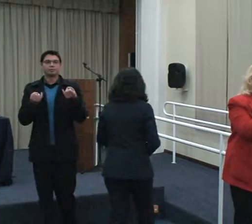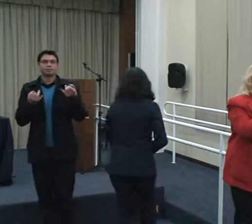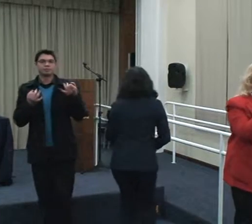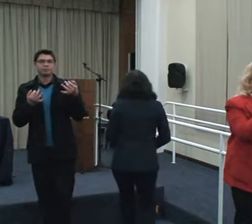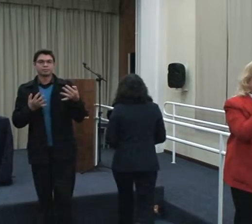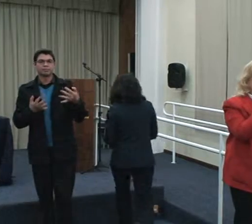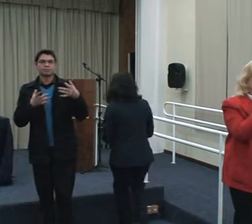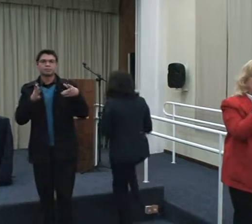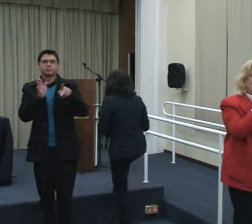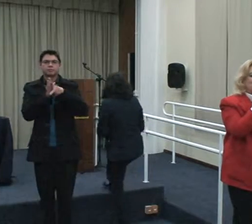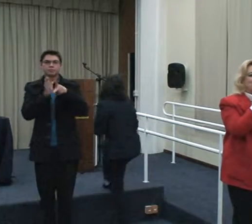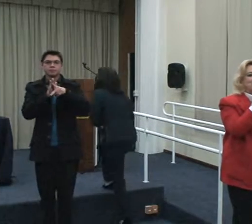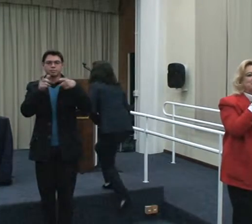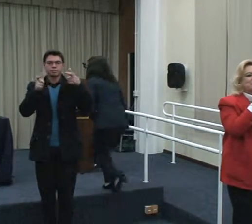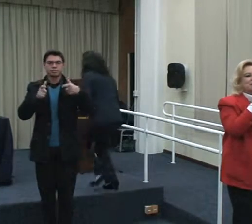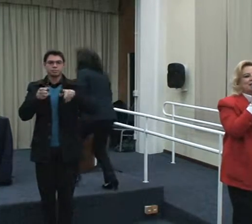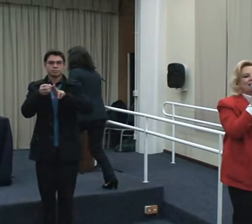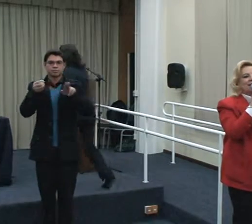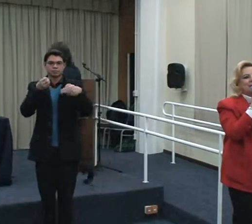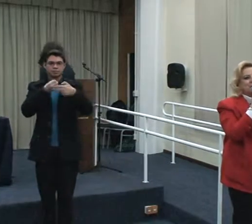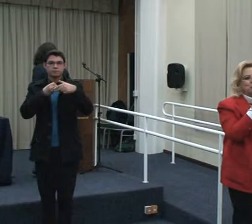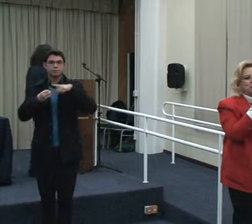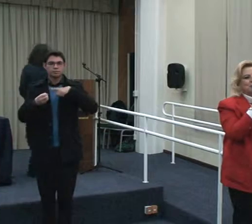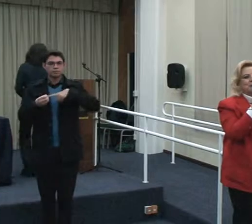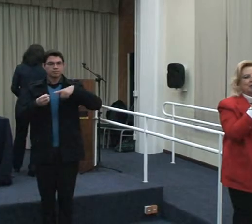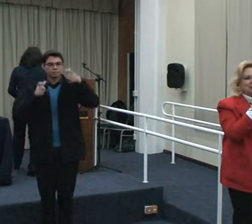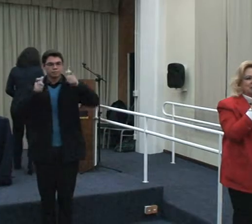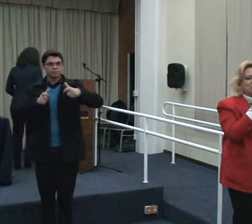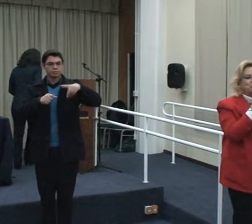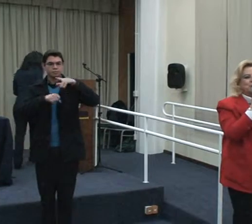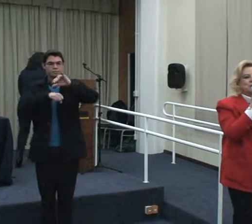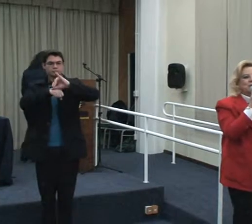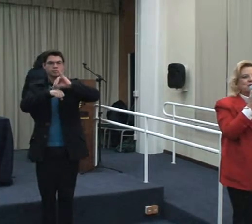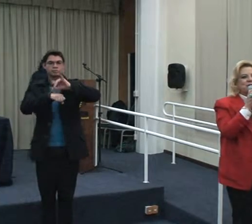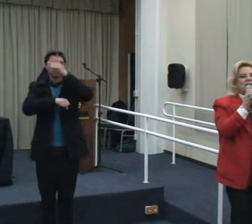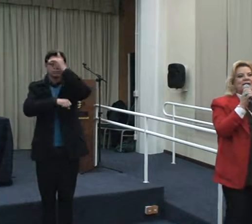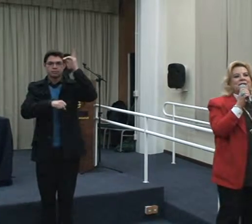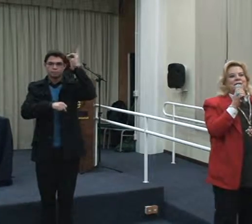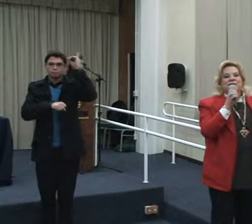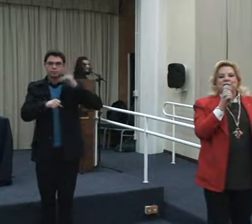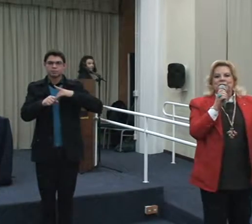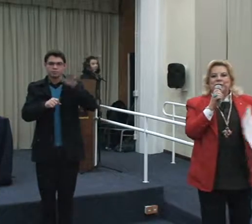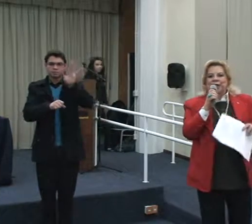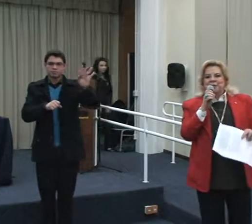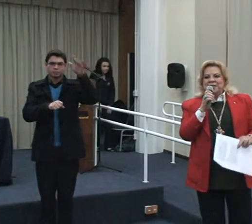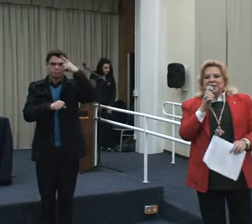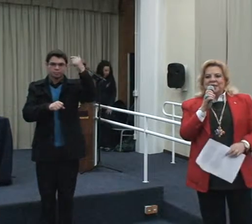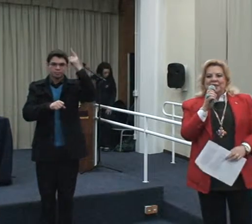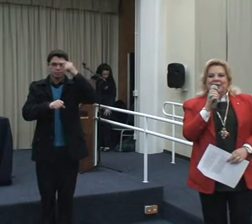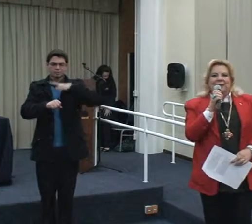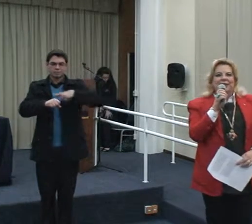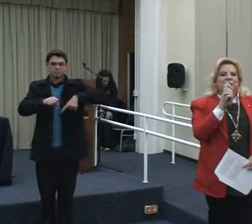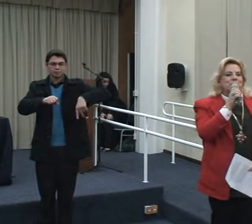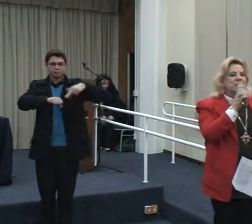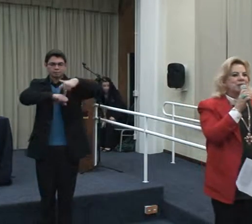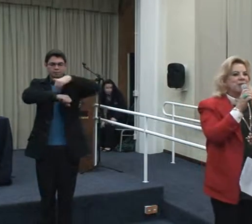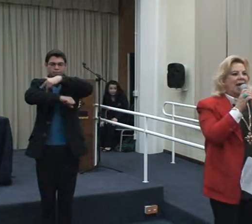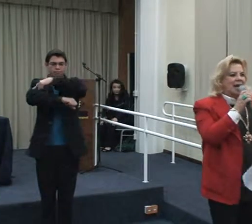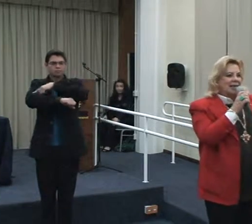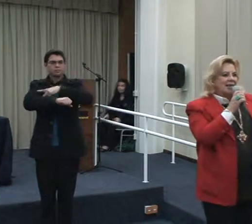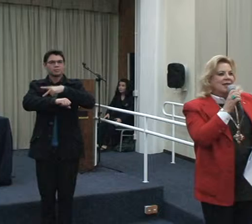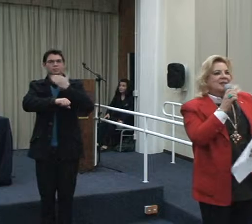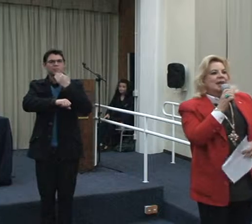nosso magnífico vice-reitor, nós vemos há tempo brigando por isso, inclusive o Ricardo Mesquita